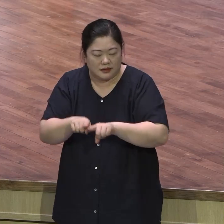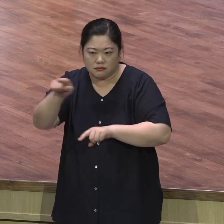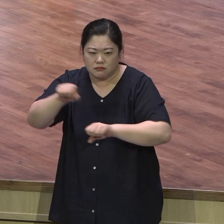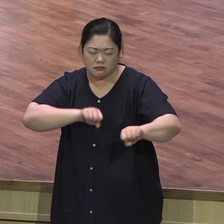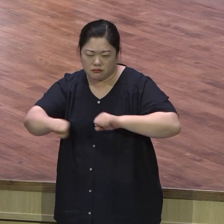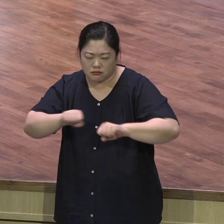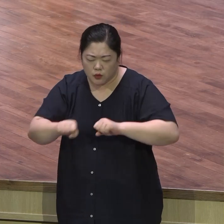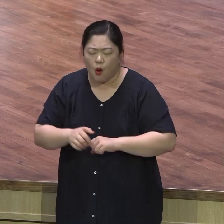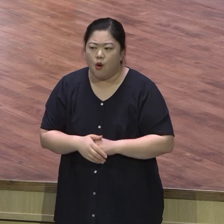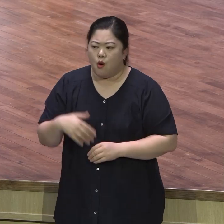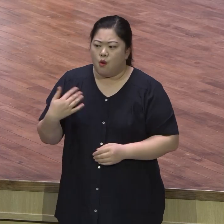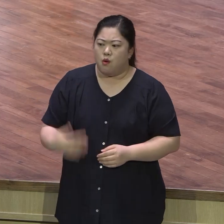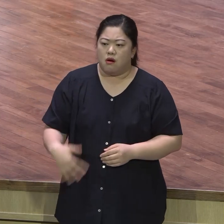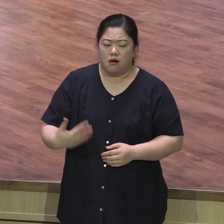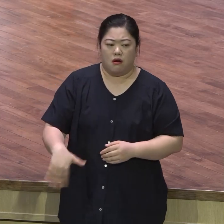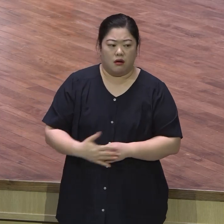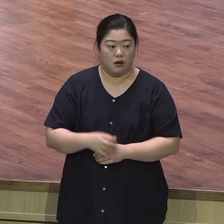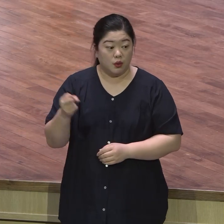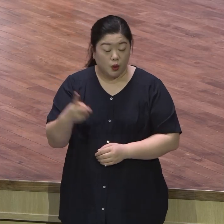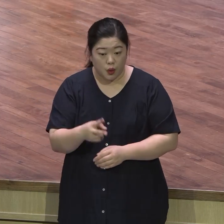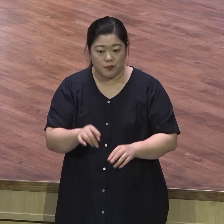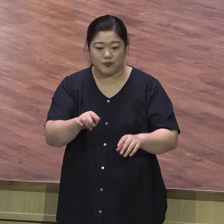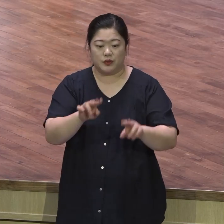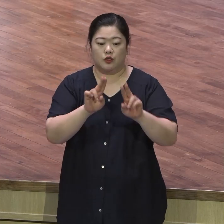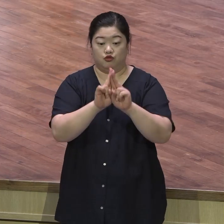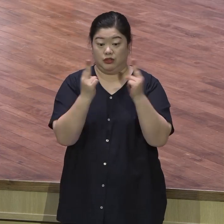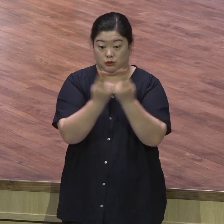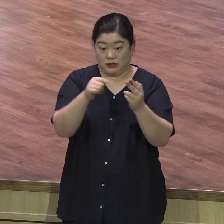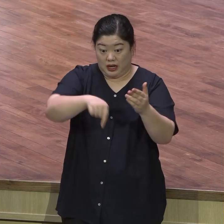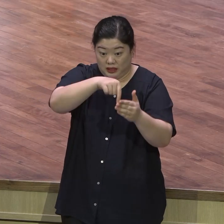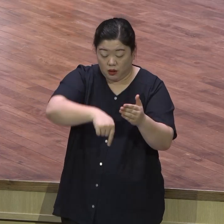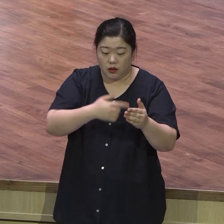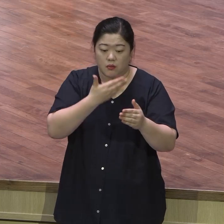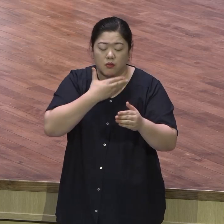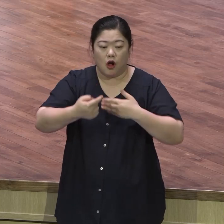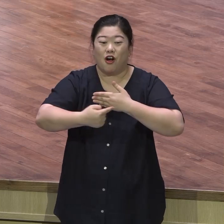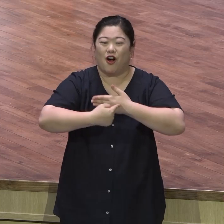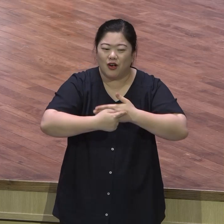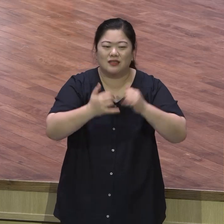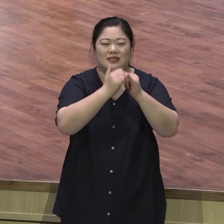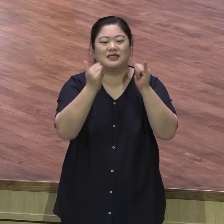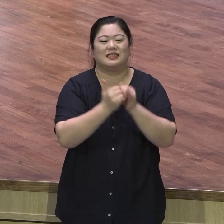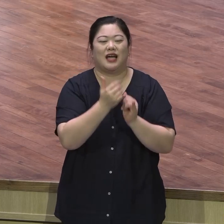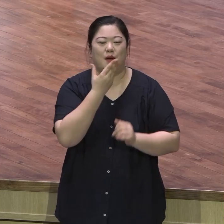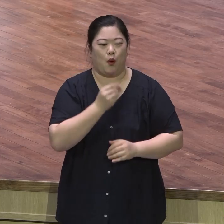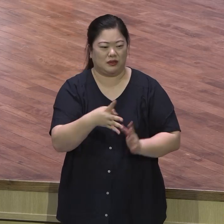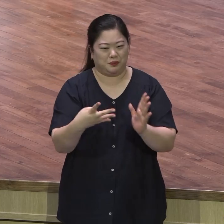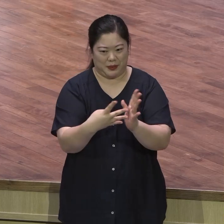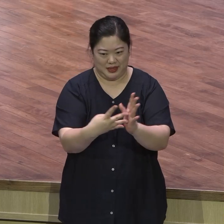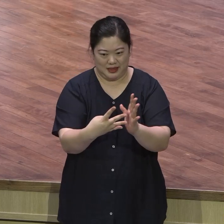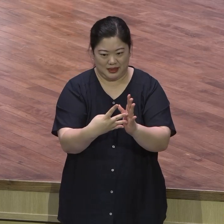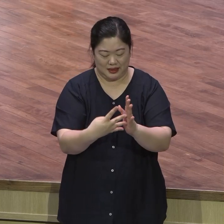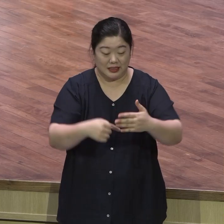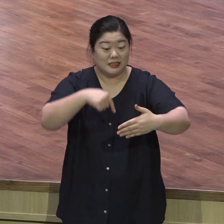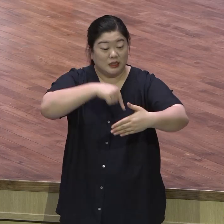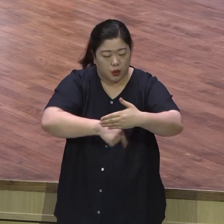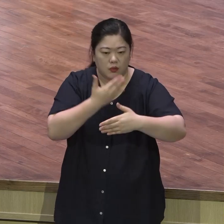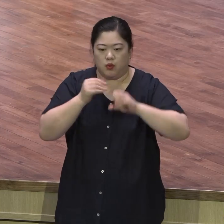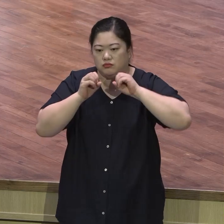프랜피아 복지관 가지고 지금 그렇게 국내 지금 전도 복지시설을 그렇게 전도 문이 다